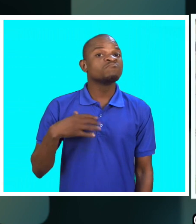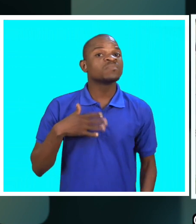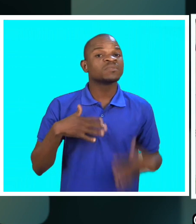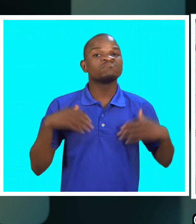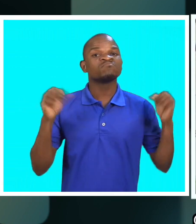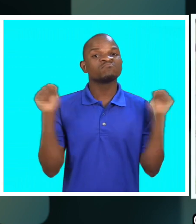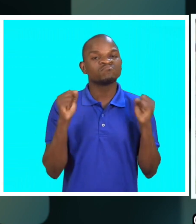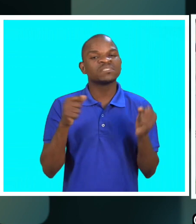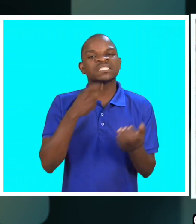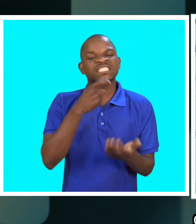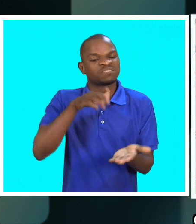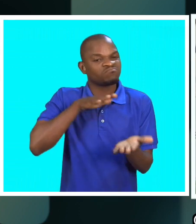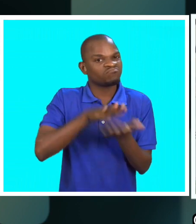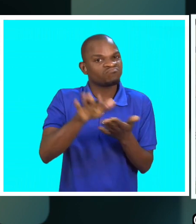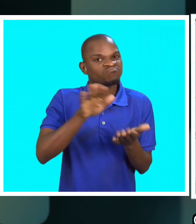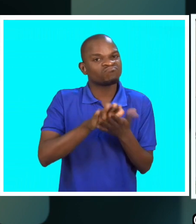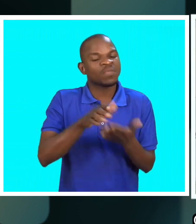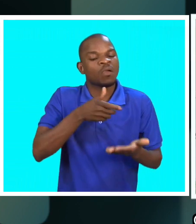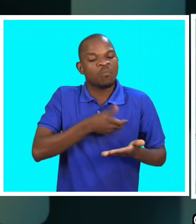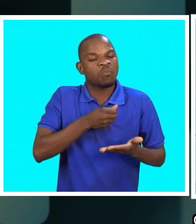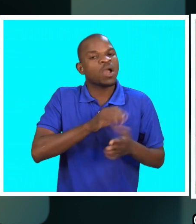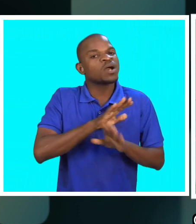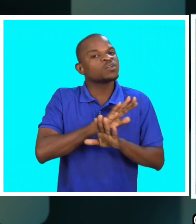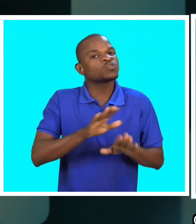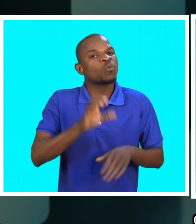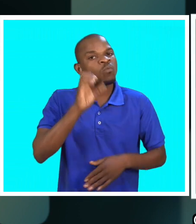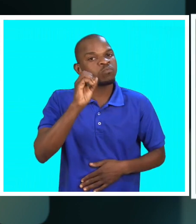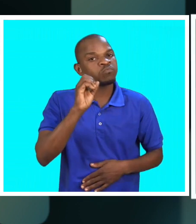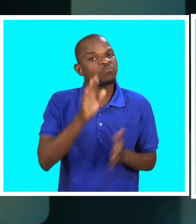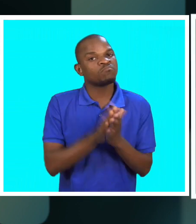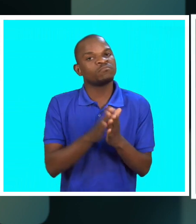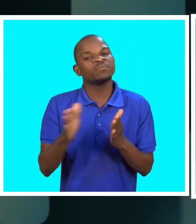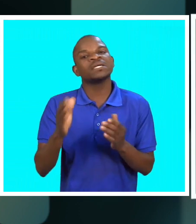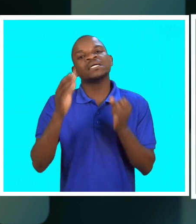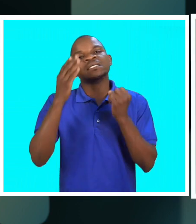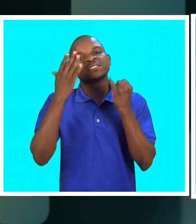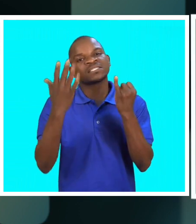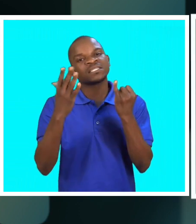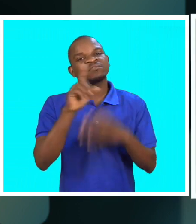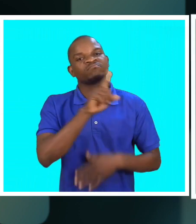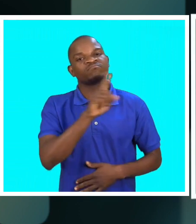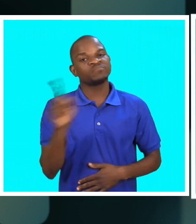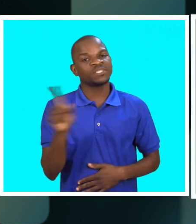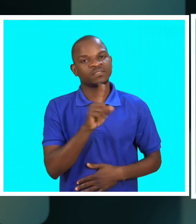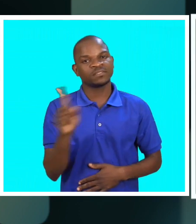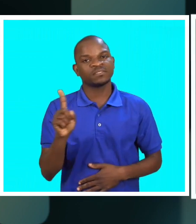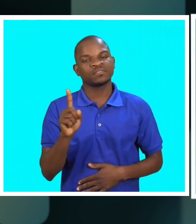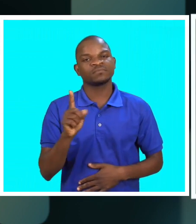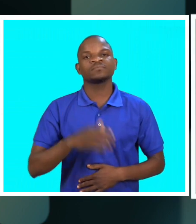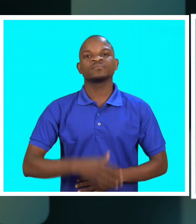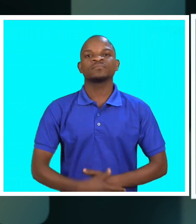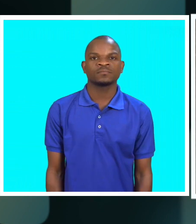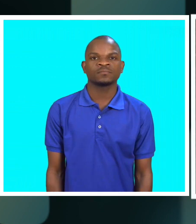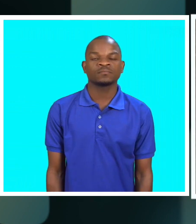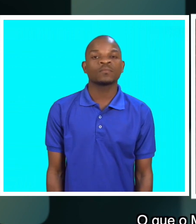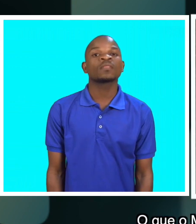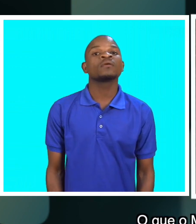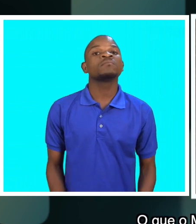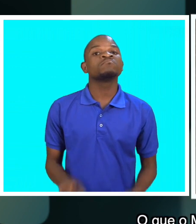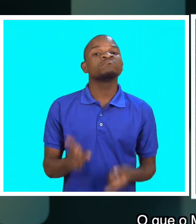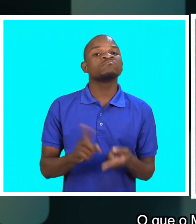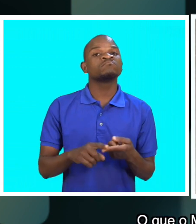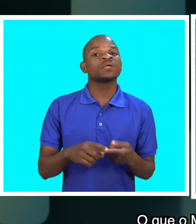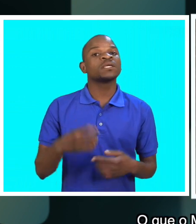O Ministério da Saúde recomenda aleitamento exclusivo dos 0 até aos 6 meses de vida. O que